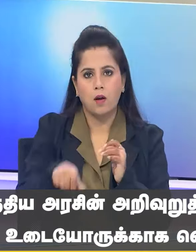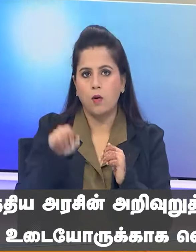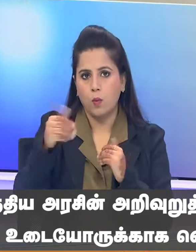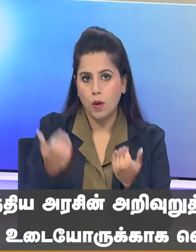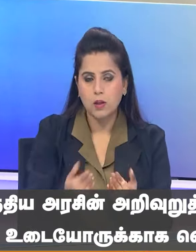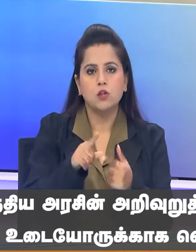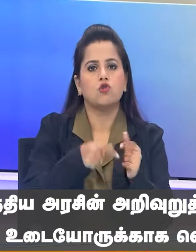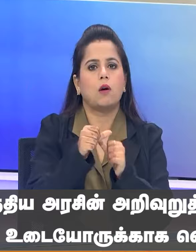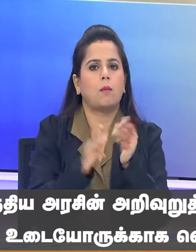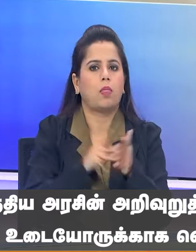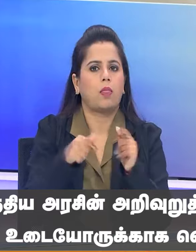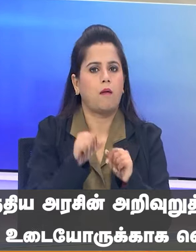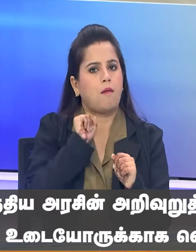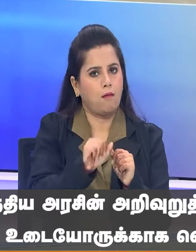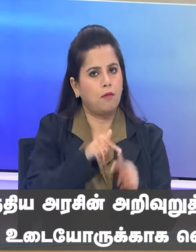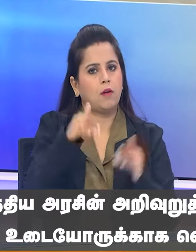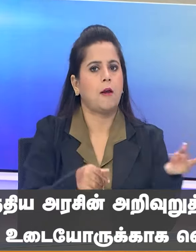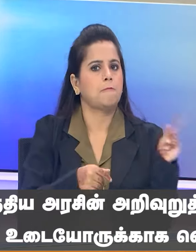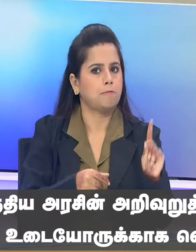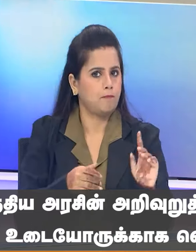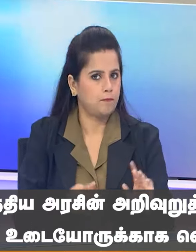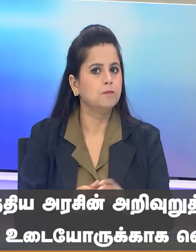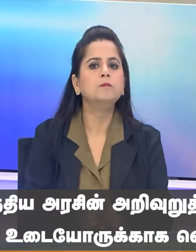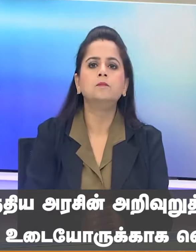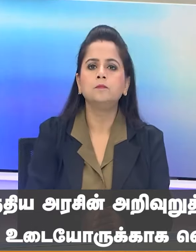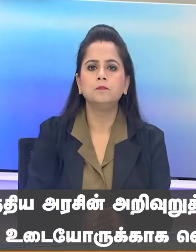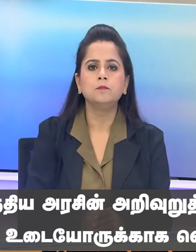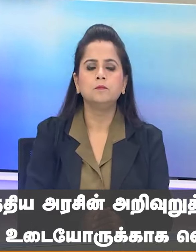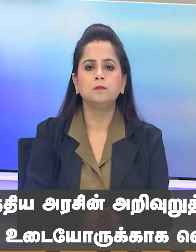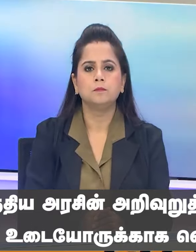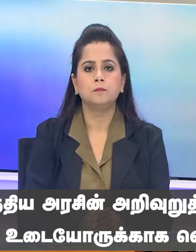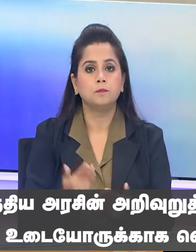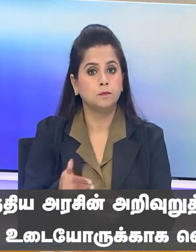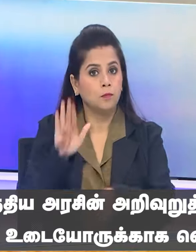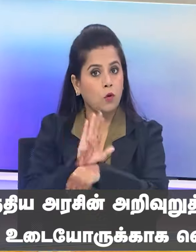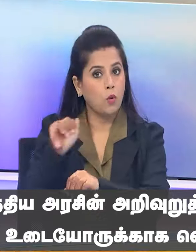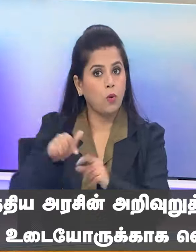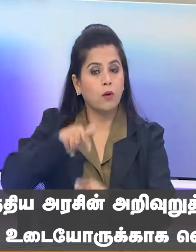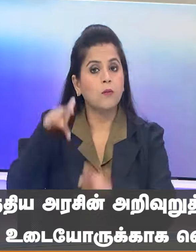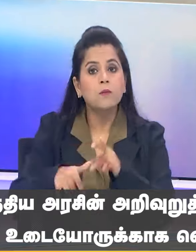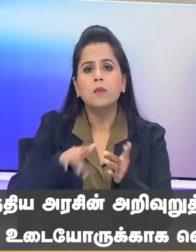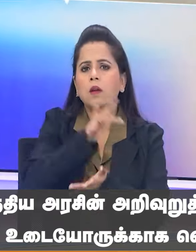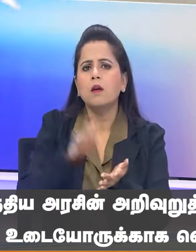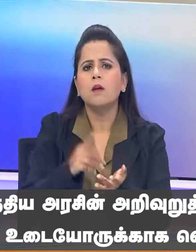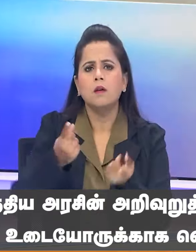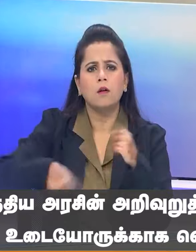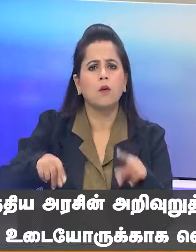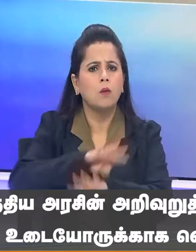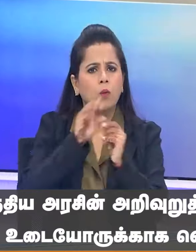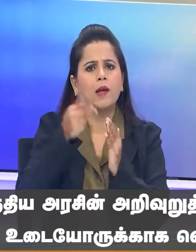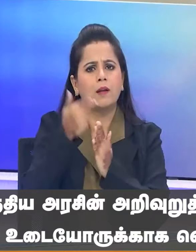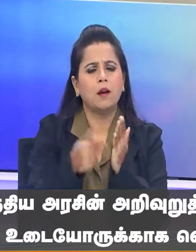विधानसभा सीट से चुनावी मैदान में उतारा गया है वहीं कांग्रेस की केंद्रीय चुनाव समिति ने इनत